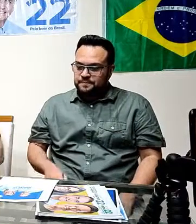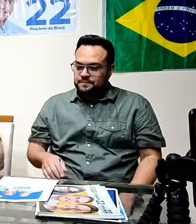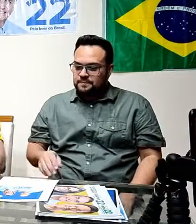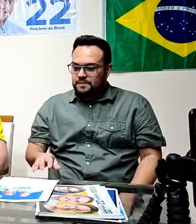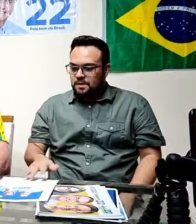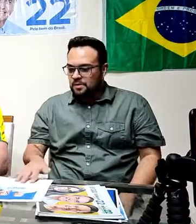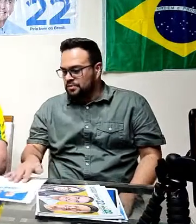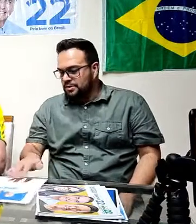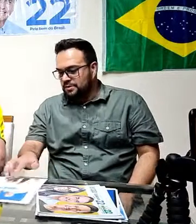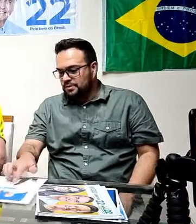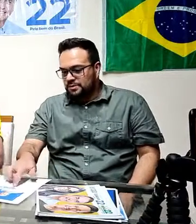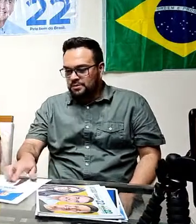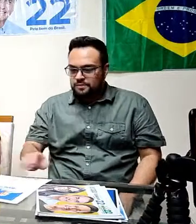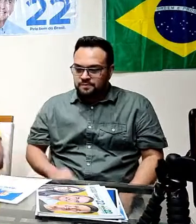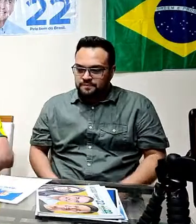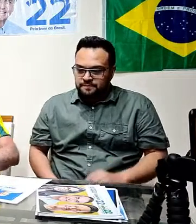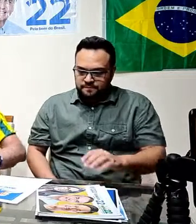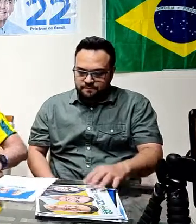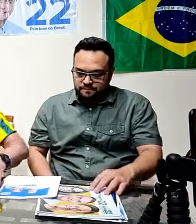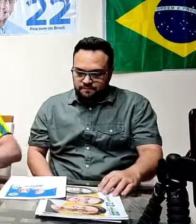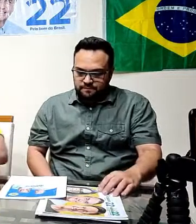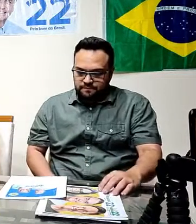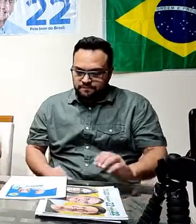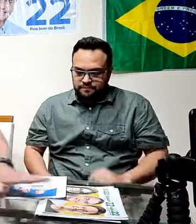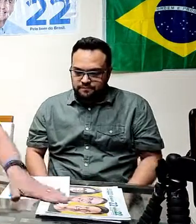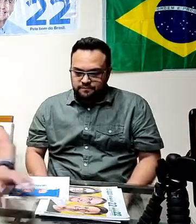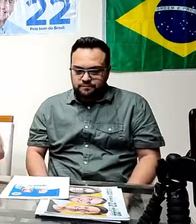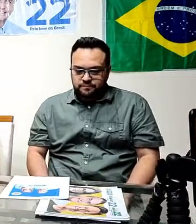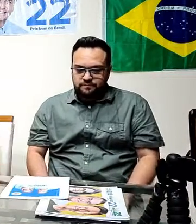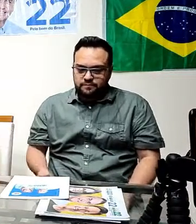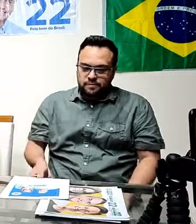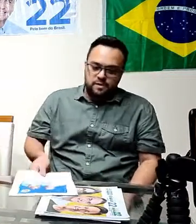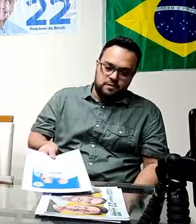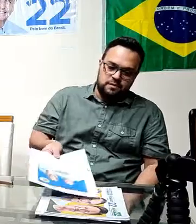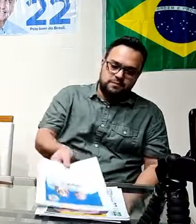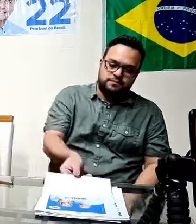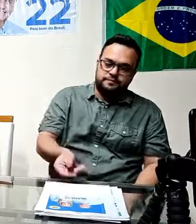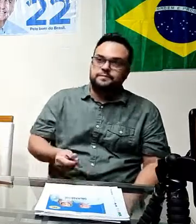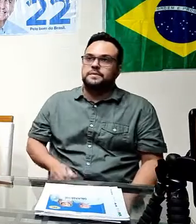bom? Não? Não, não tem mais aqui, tá bom aqui, né?